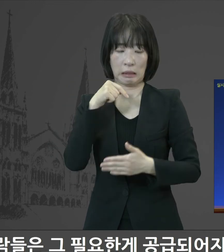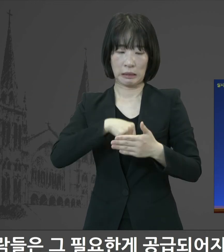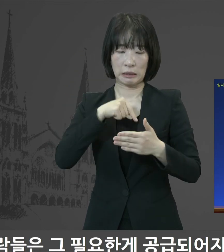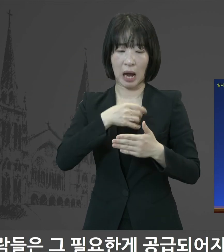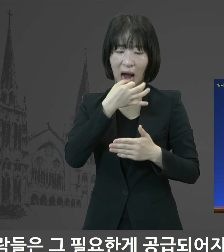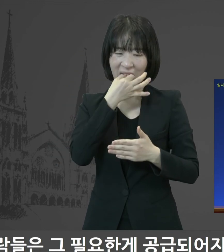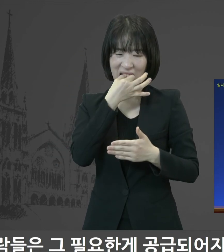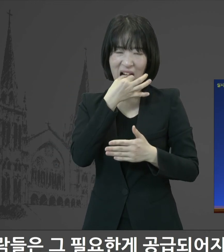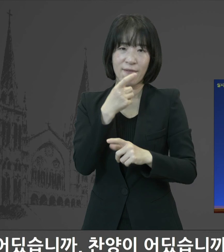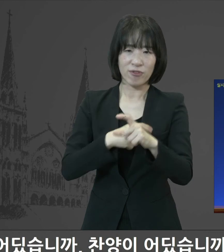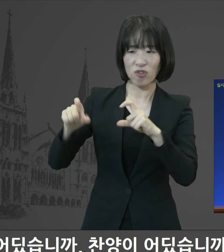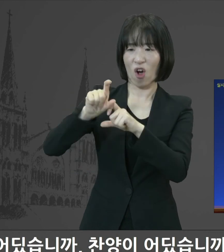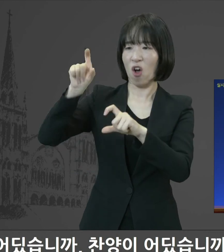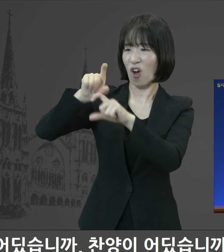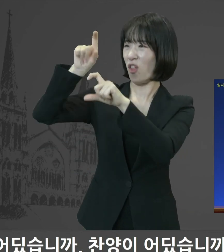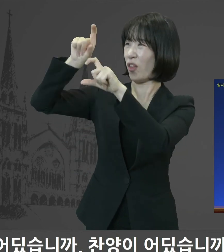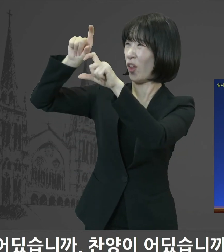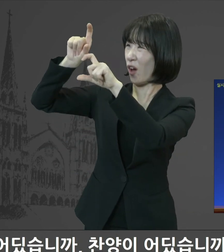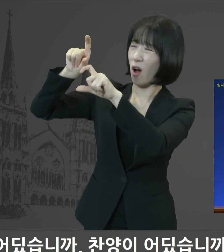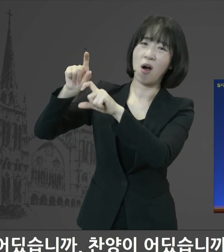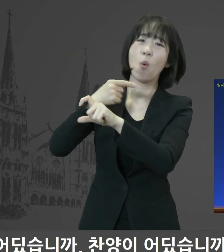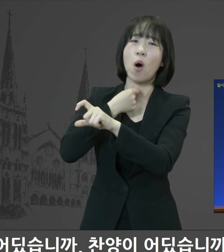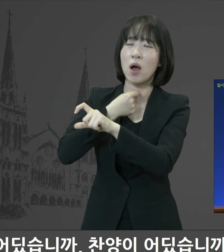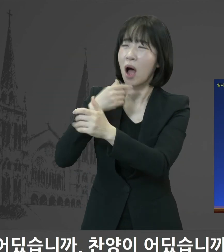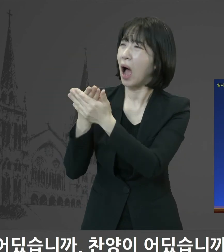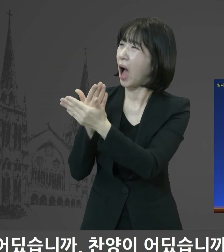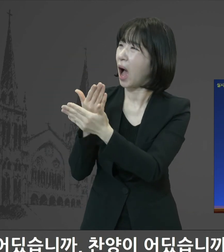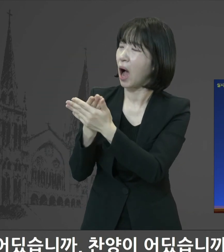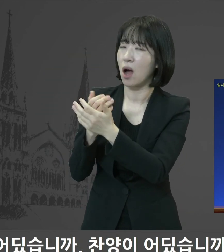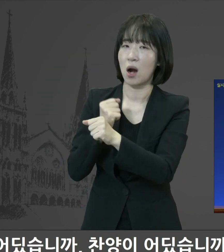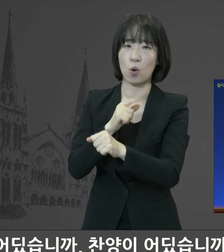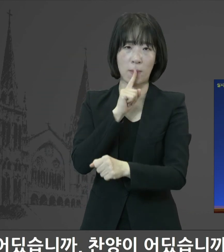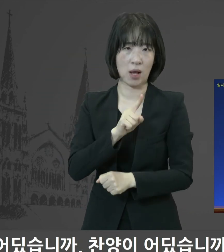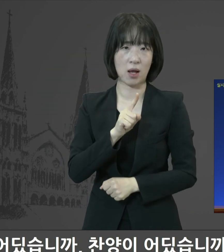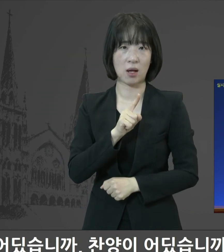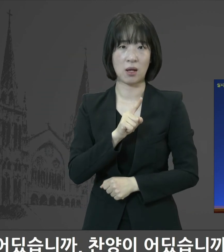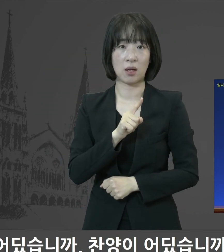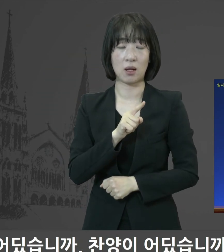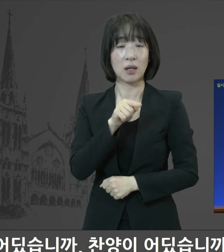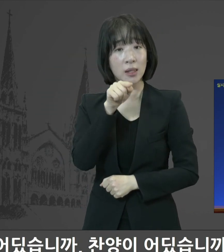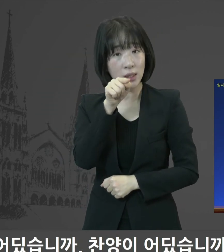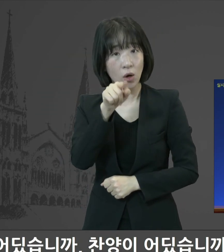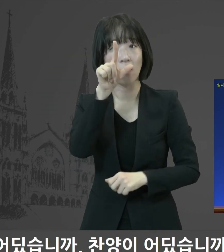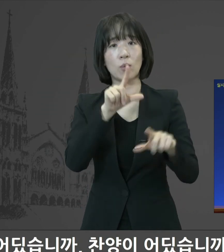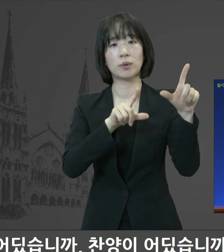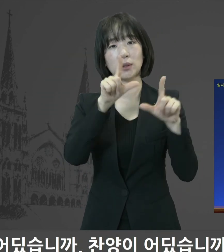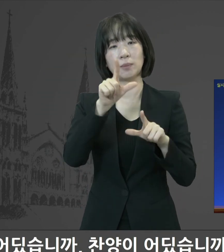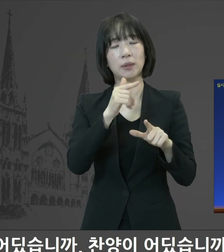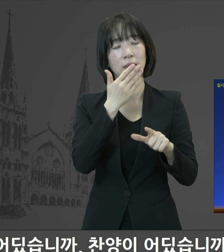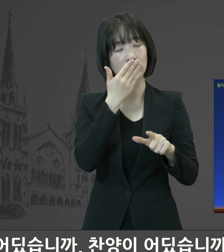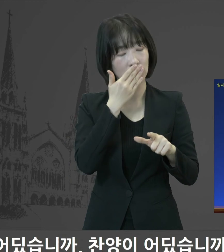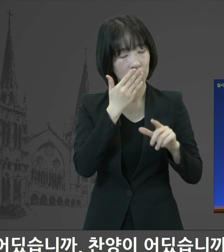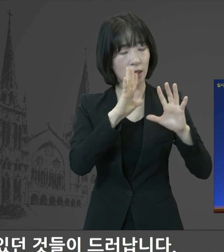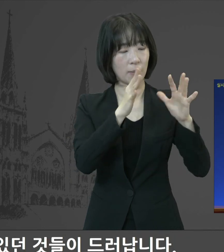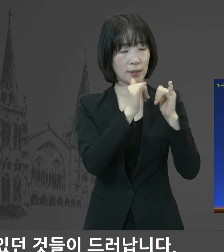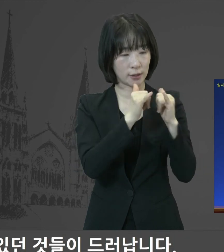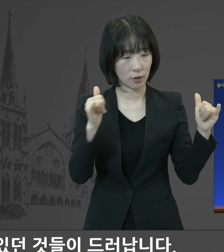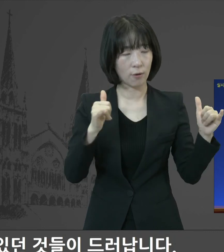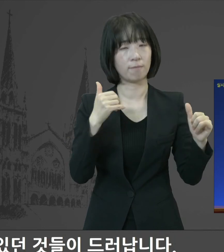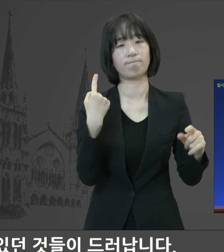탐욕이, 속에 잠겨져 있던 탐욕까지도 겉으로 드러나는 거죠. 여러분, 이게 이스라엘 백성의